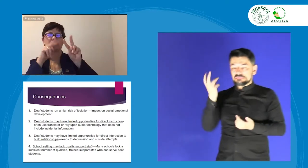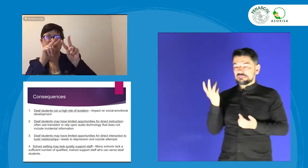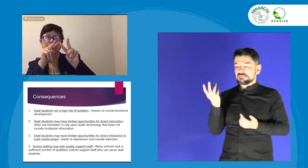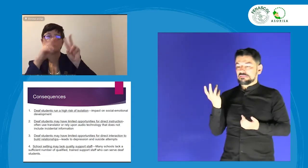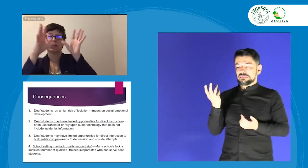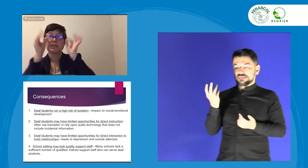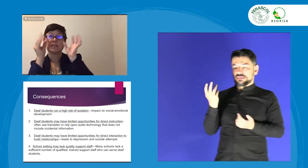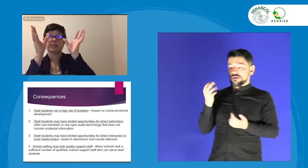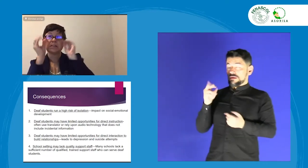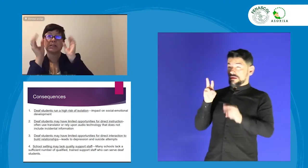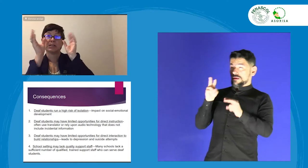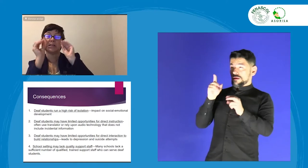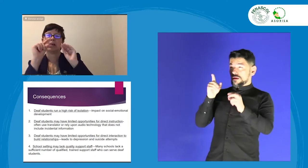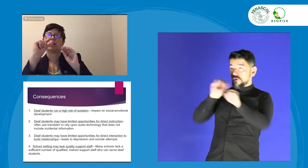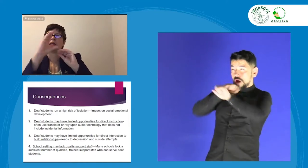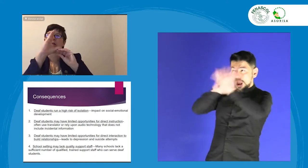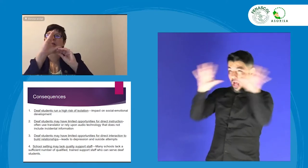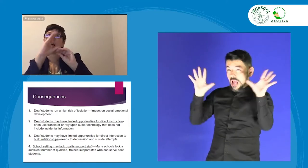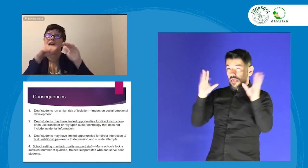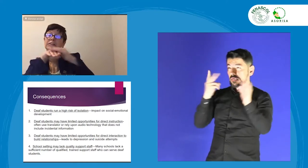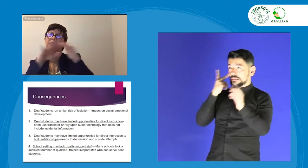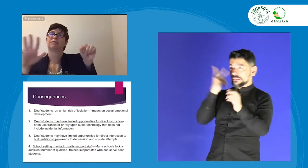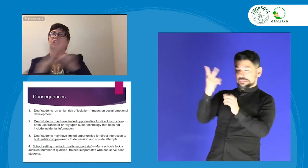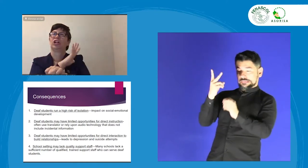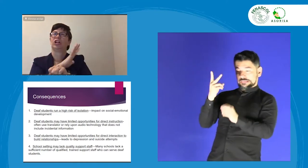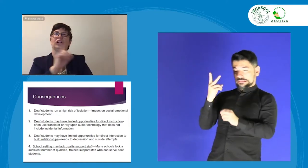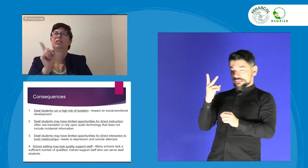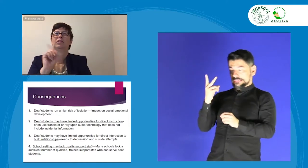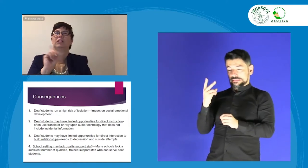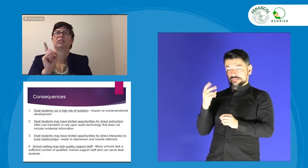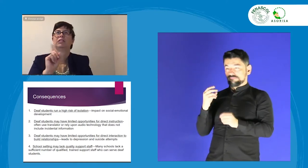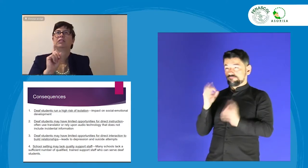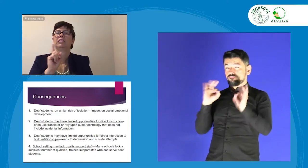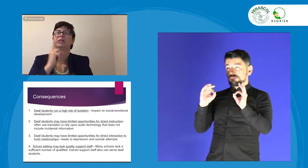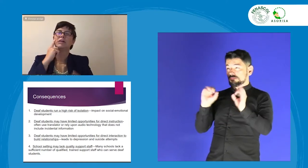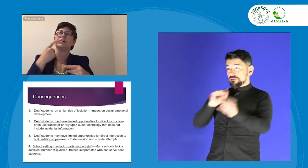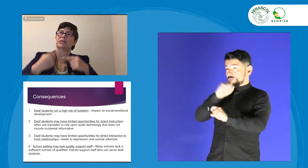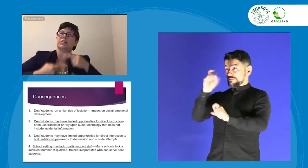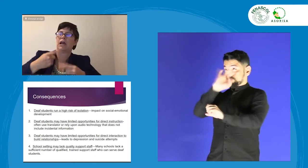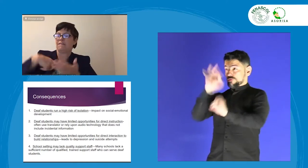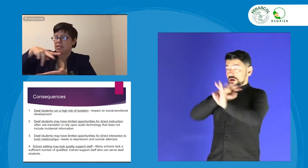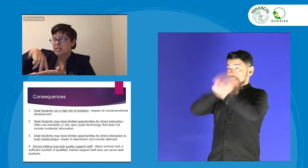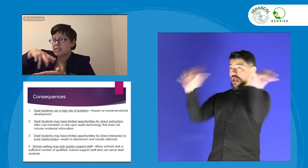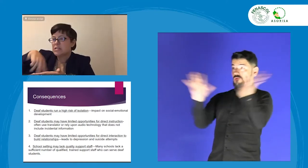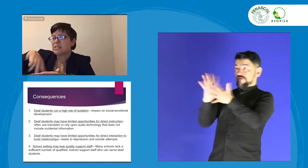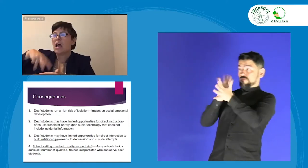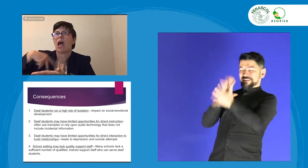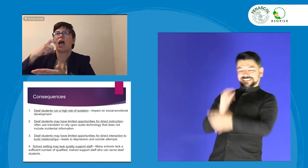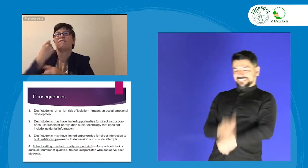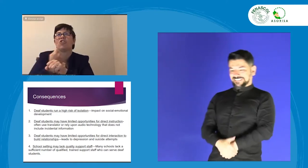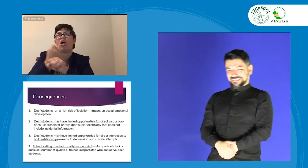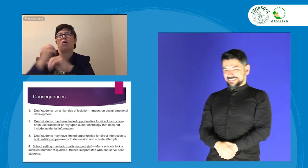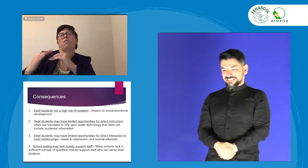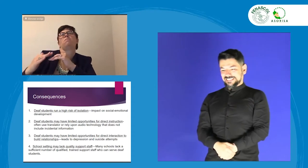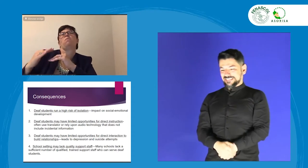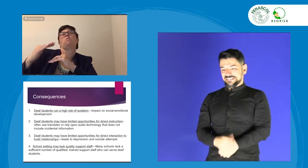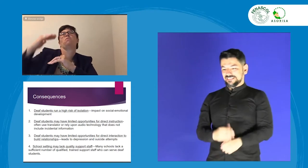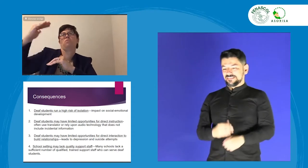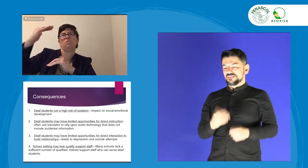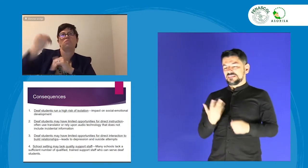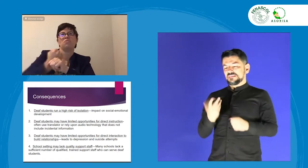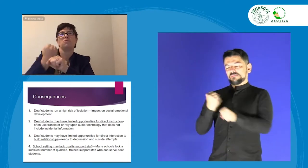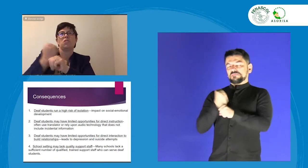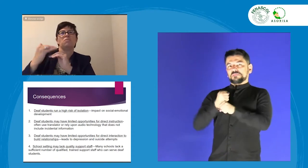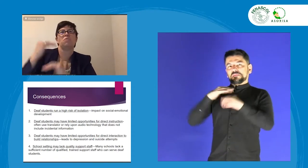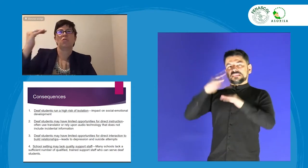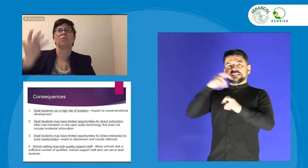de interpretación para poder comunicarse con otros, ¿no? Y poder acceder de manera completa a la información.